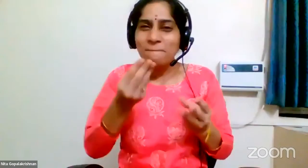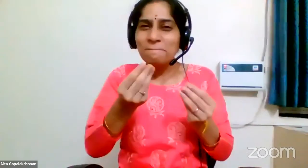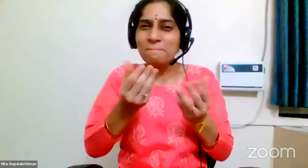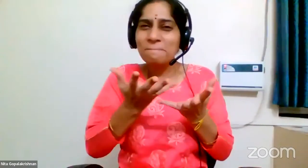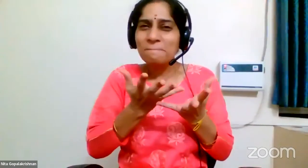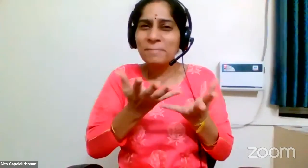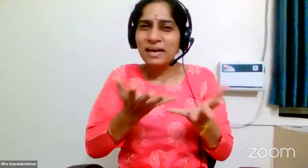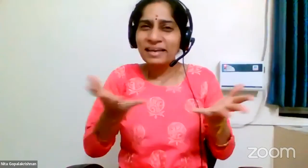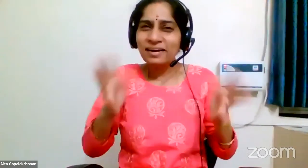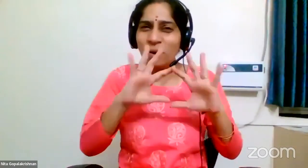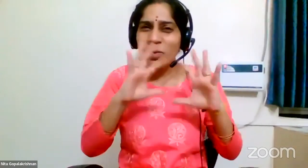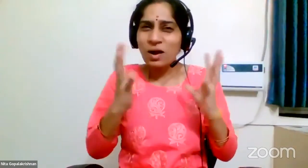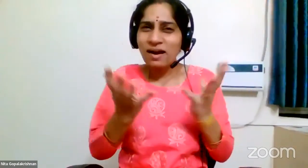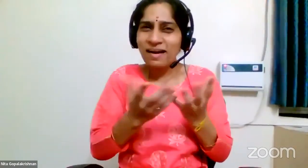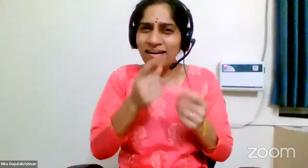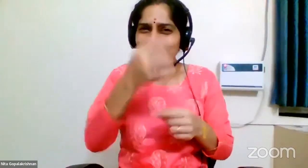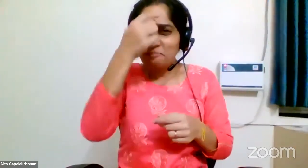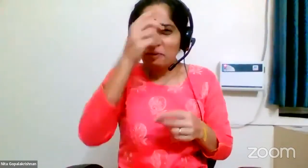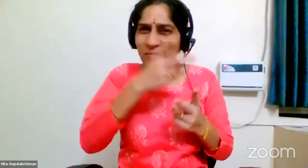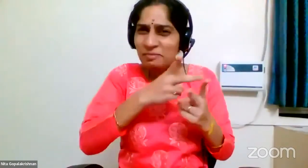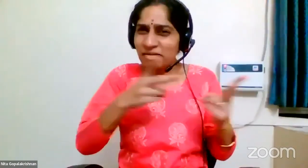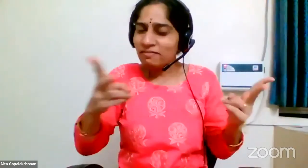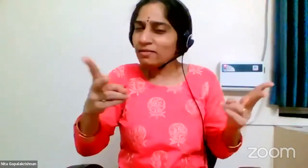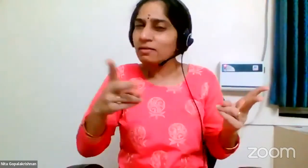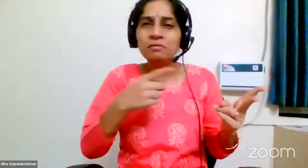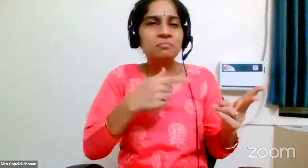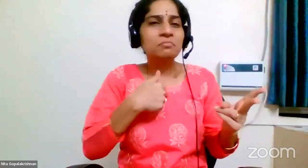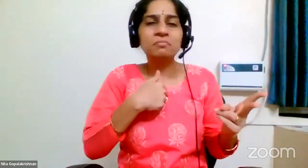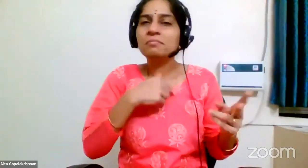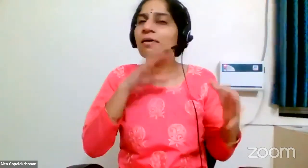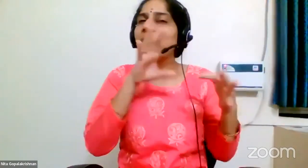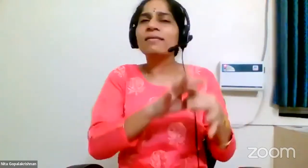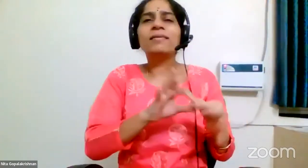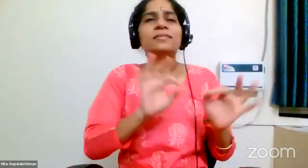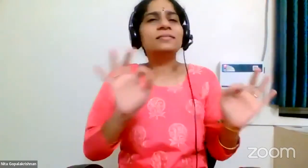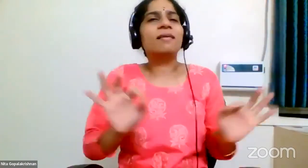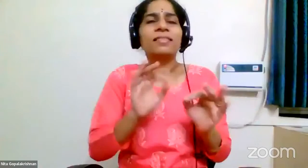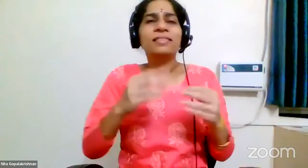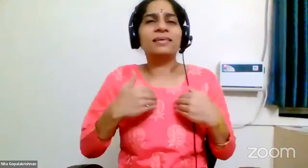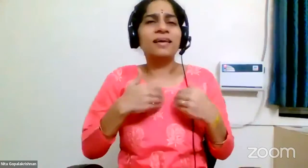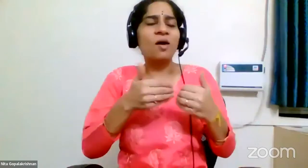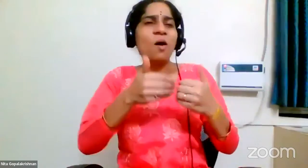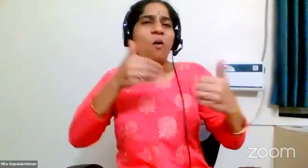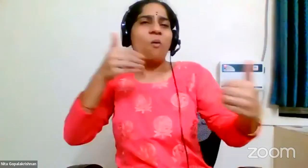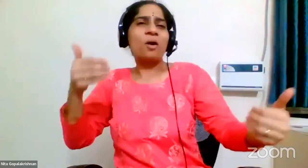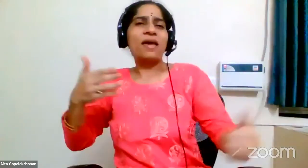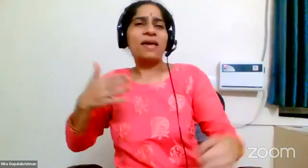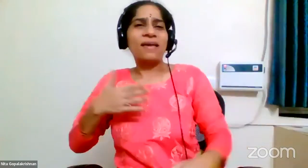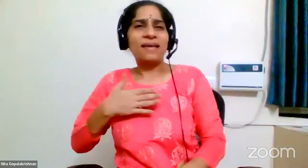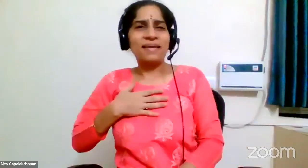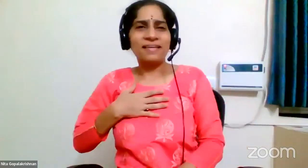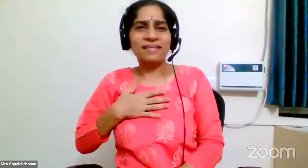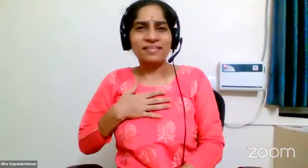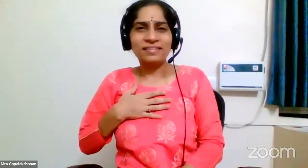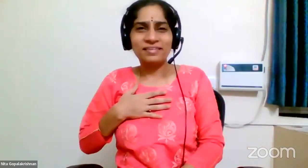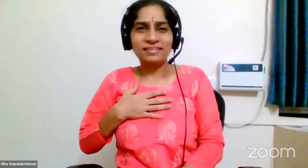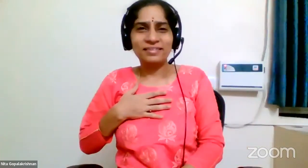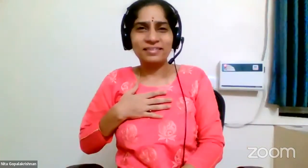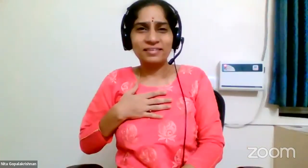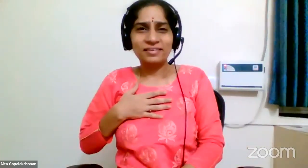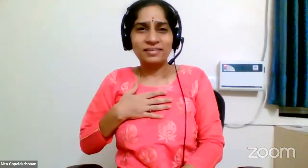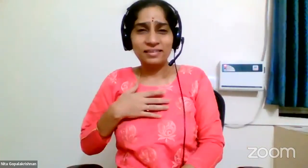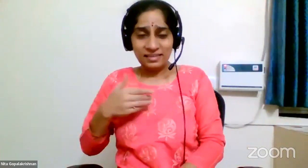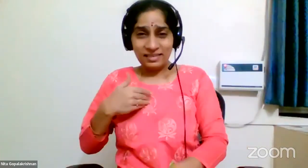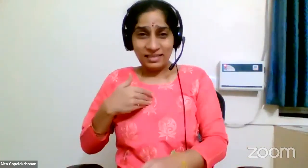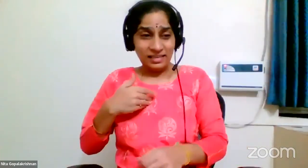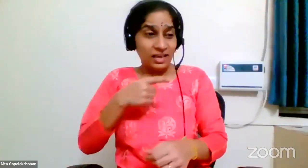इस संसार से कुछ भी लेना देना नहीं है। किसी भी प्रकार का कोई भी नियम कानून भगवान कृष्ण पे